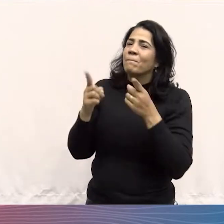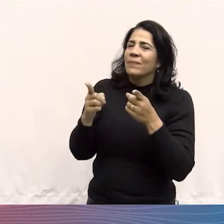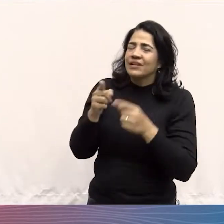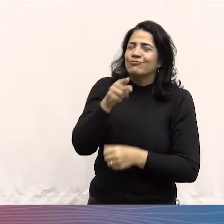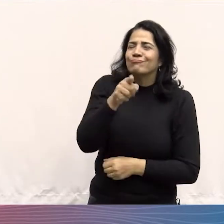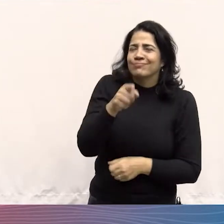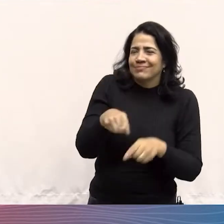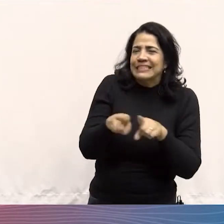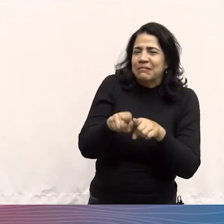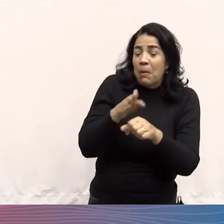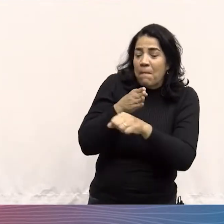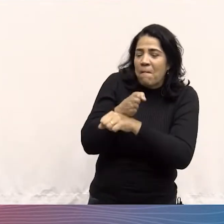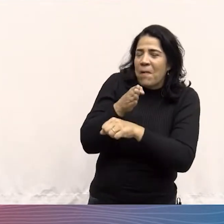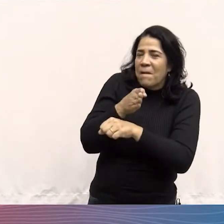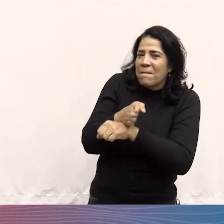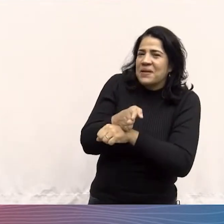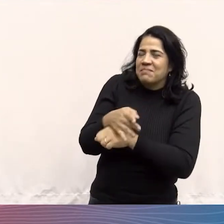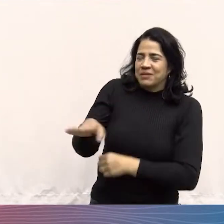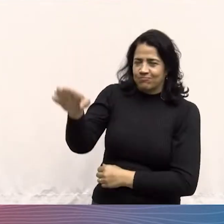Amém?